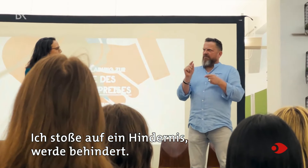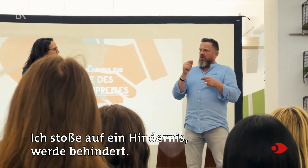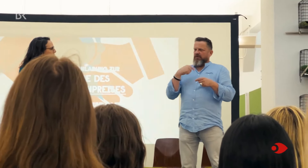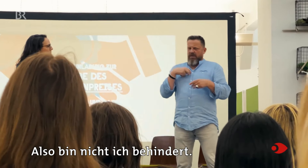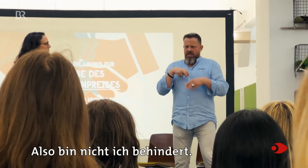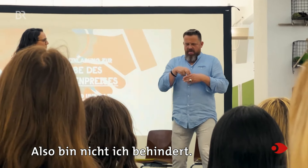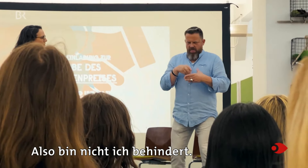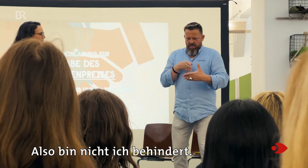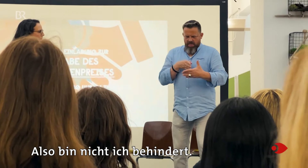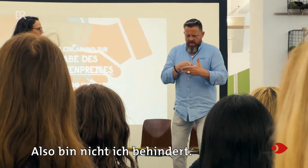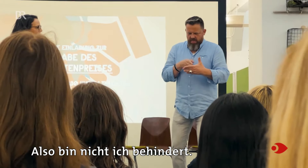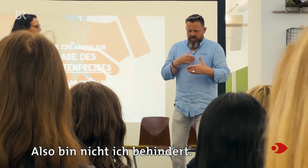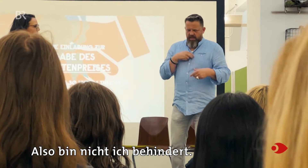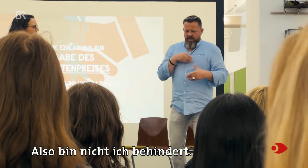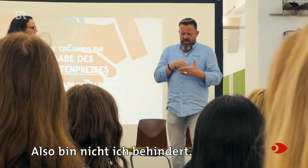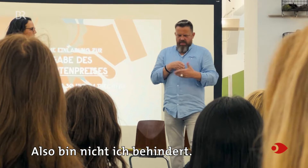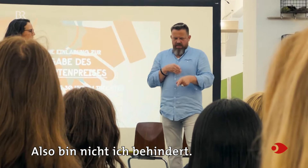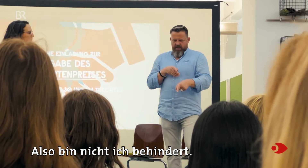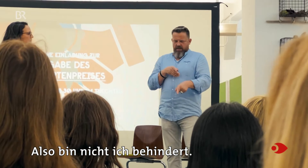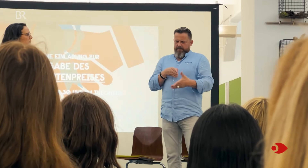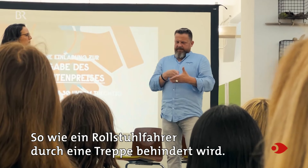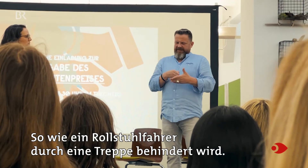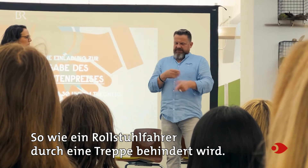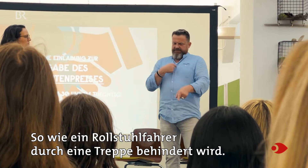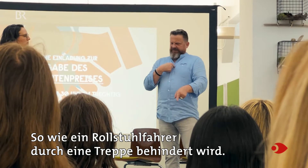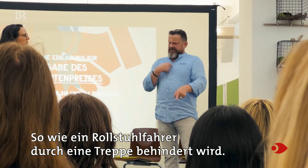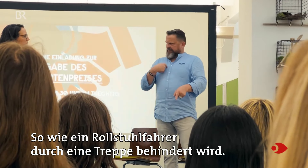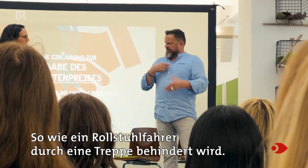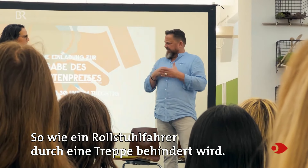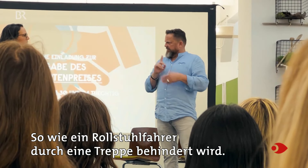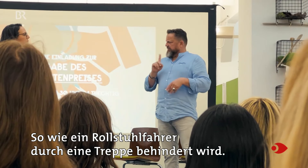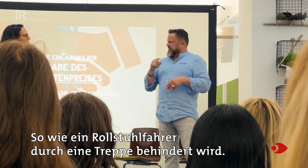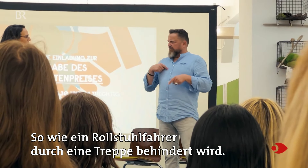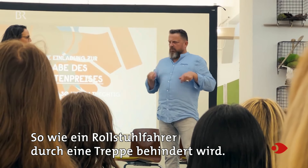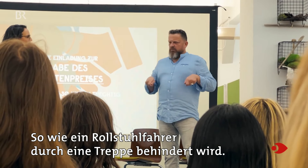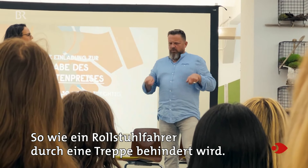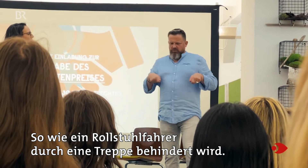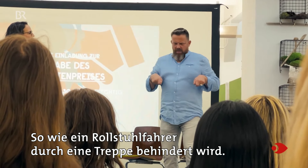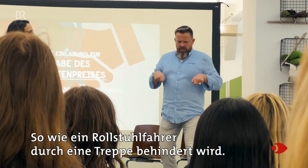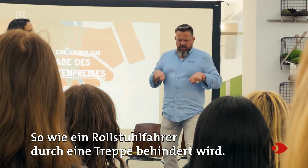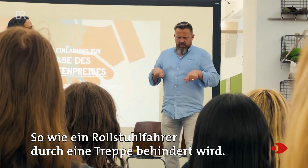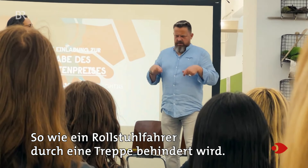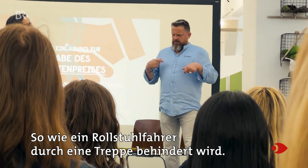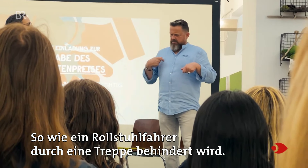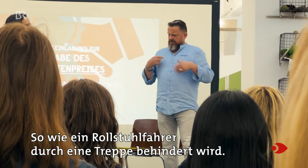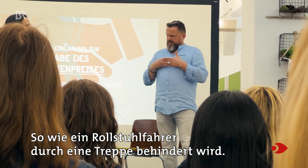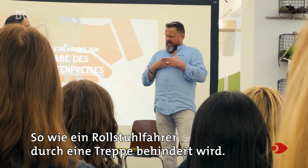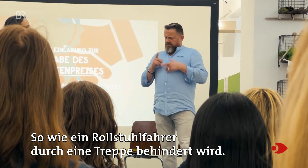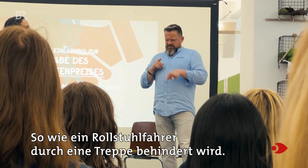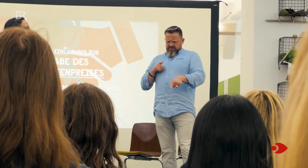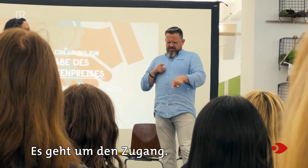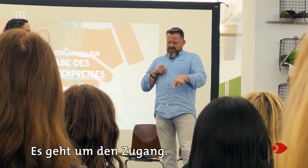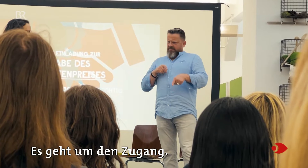behindert, also bin nicht ich behindert. So wie ein Rollstuhlfahrer durch eine Treppe behindert wird. Es geht um